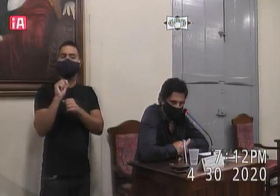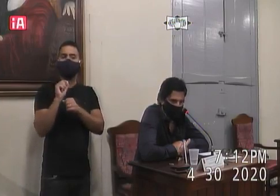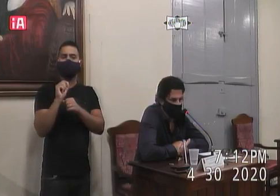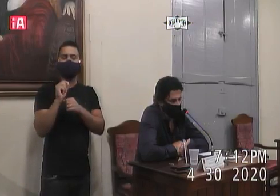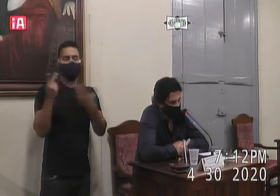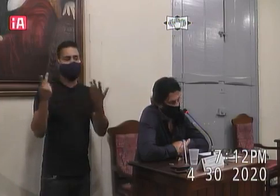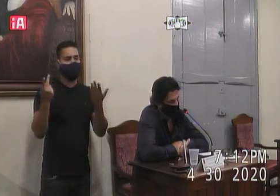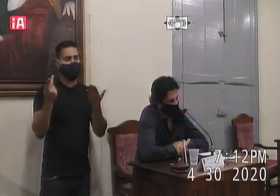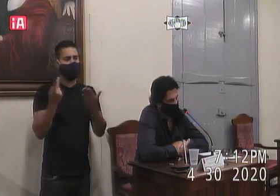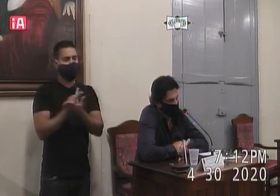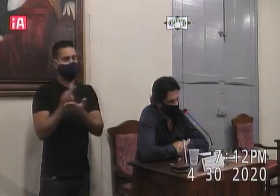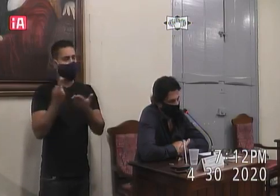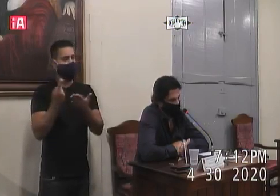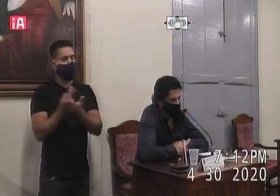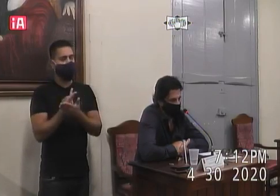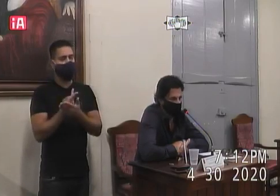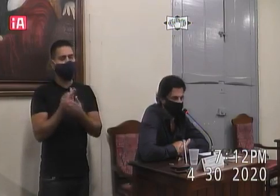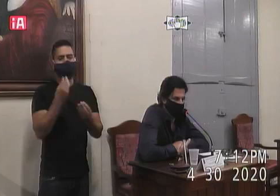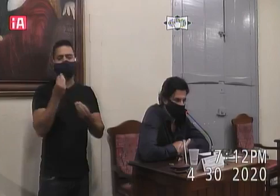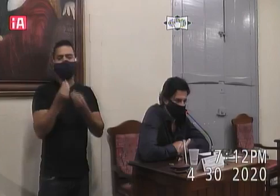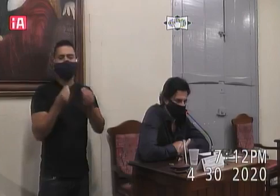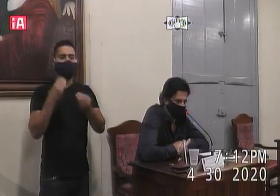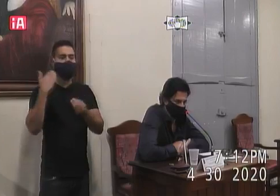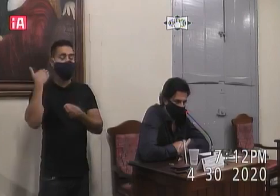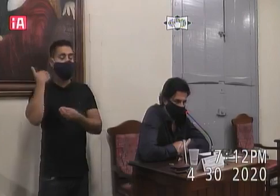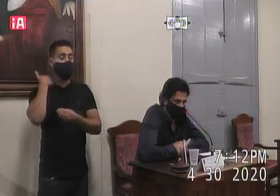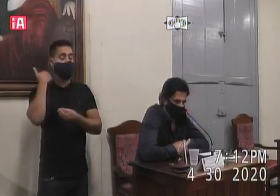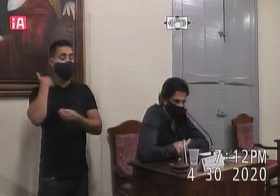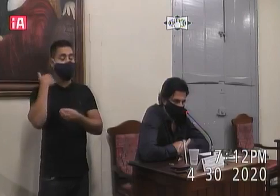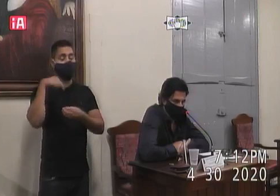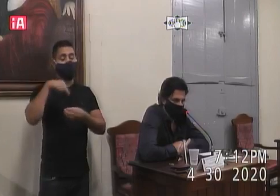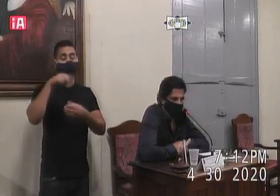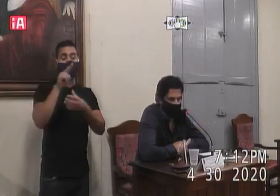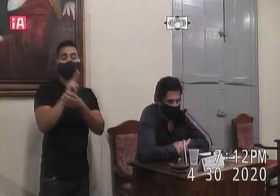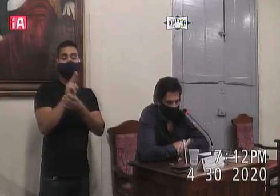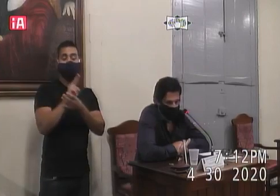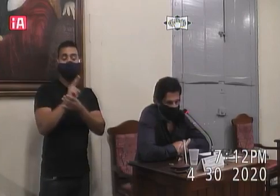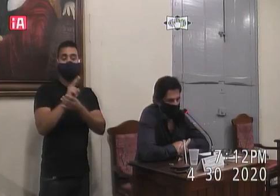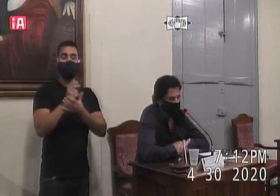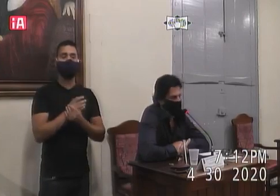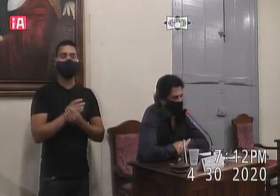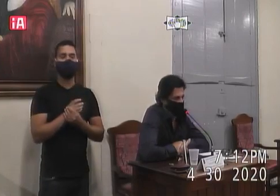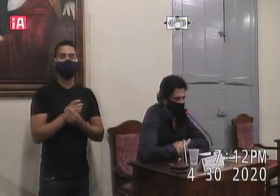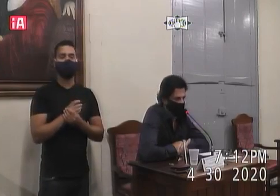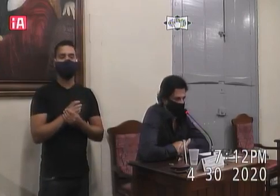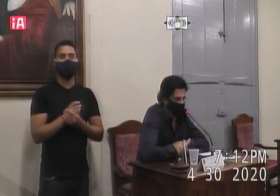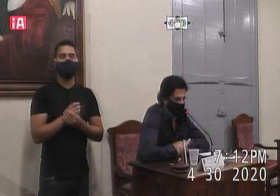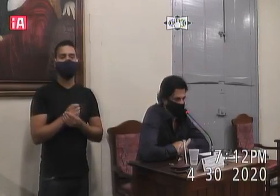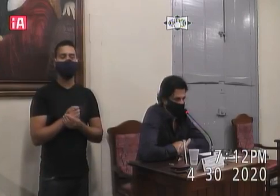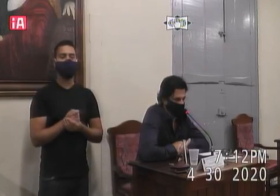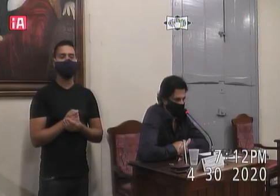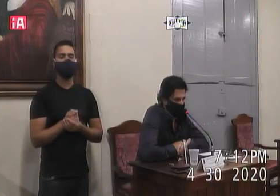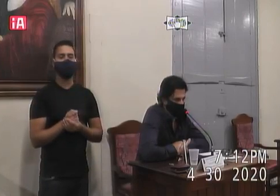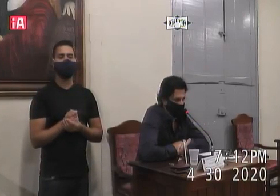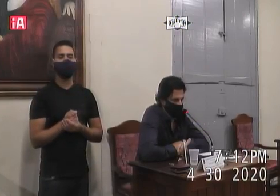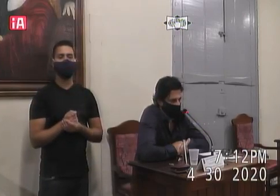errado a maneira como os bancos da nossa cidade vêm conduzindo